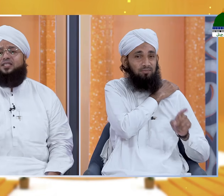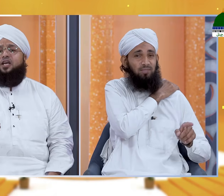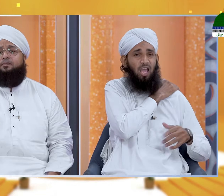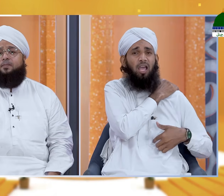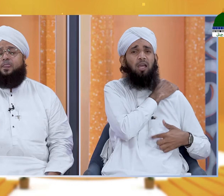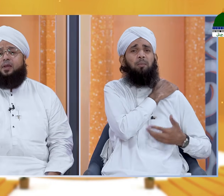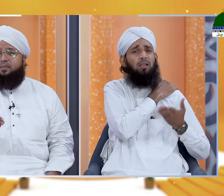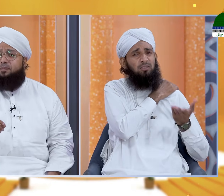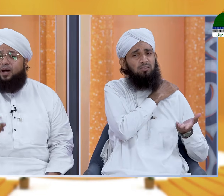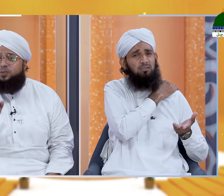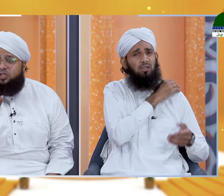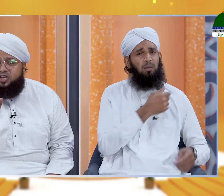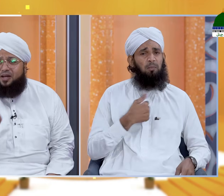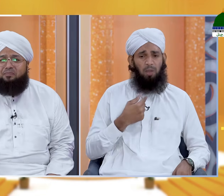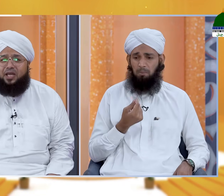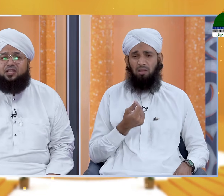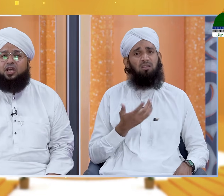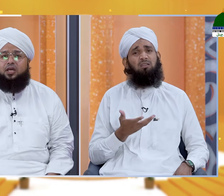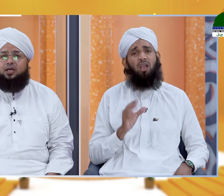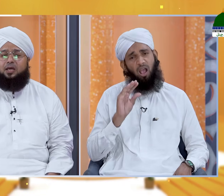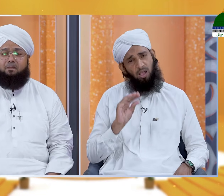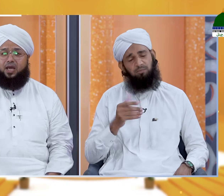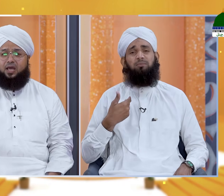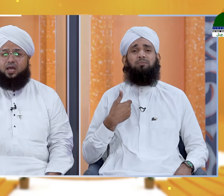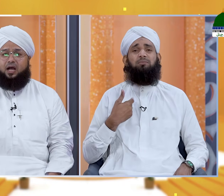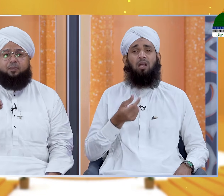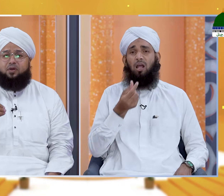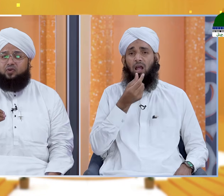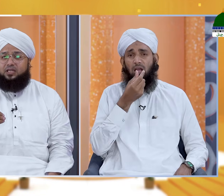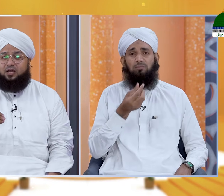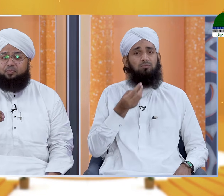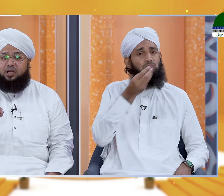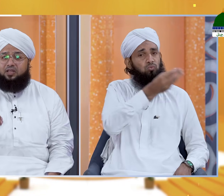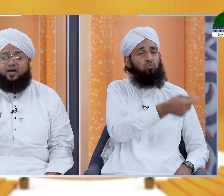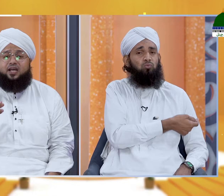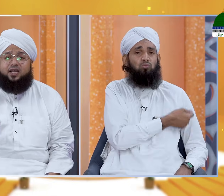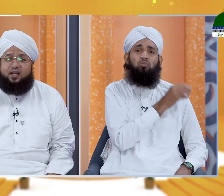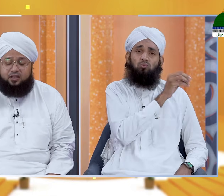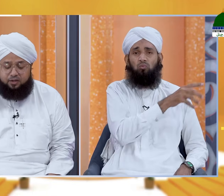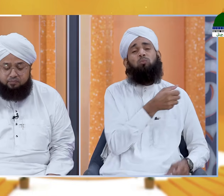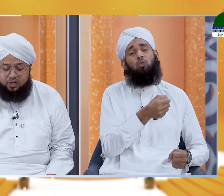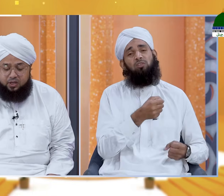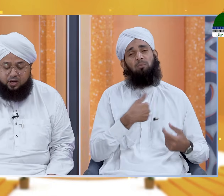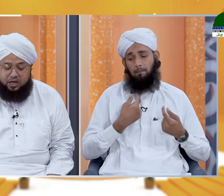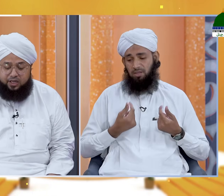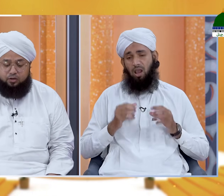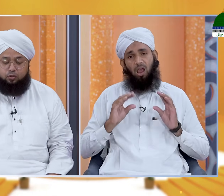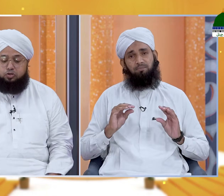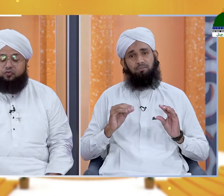سے میرے پاس بھی اتنی رقم نہیں تھی کہ میں آپ کے والد صاحب کے لیے دوائیاں لے کر آتا، لیکن اس